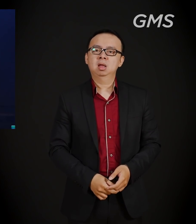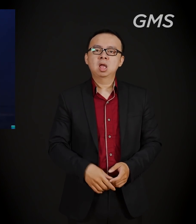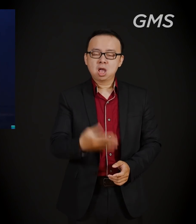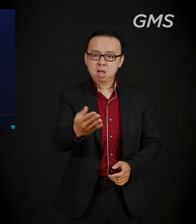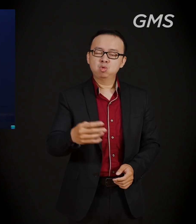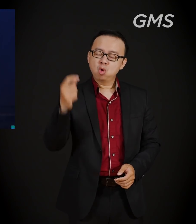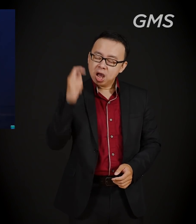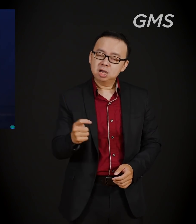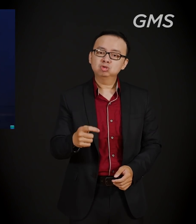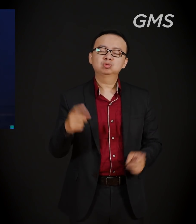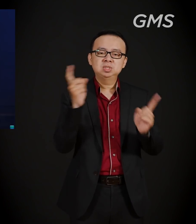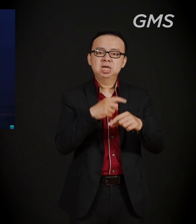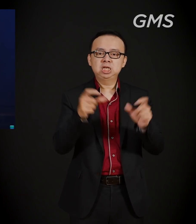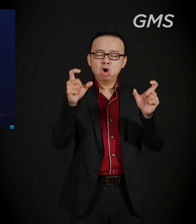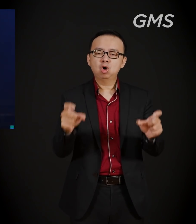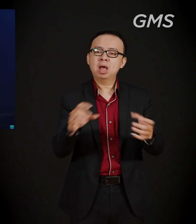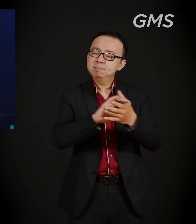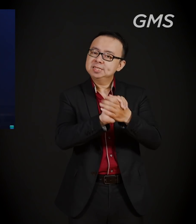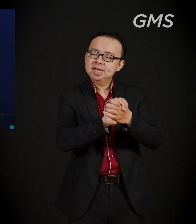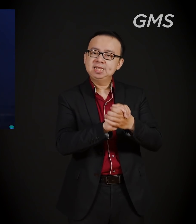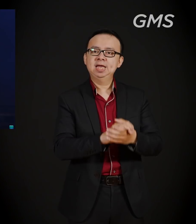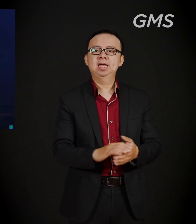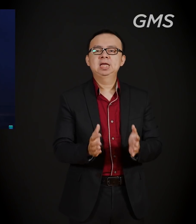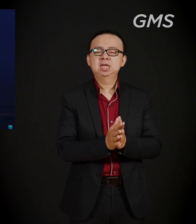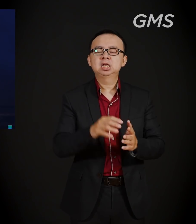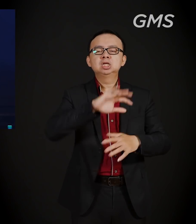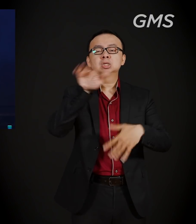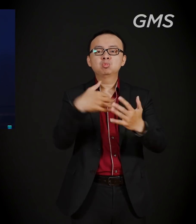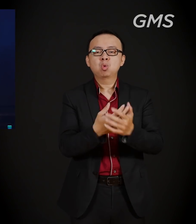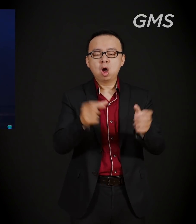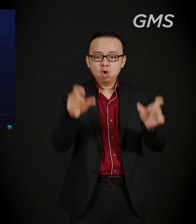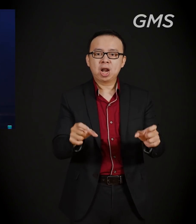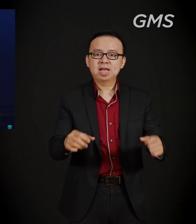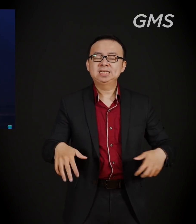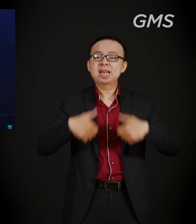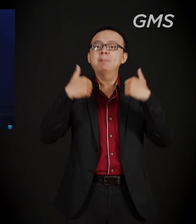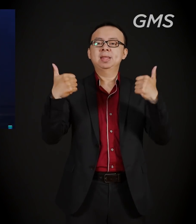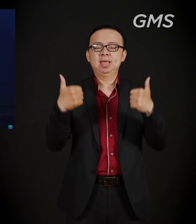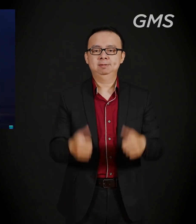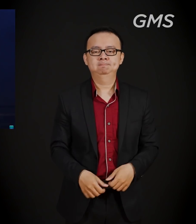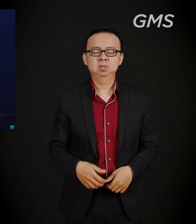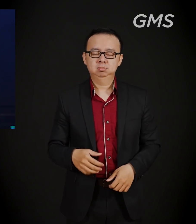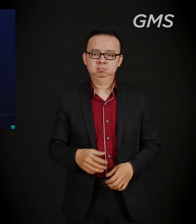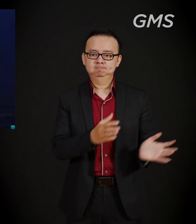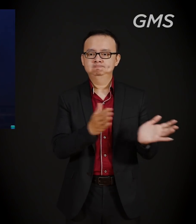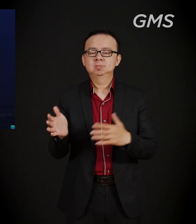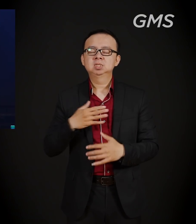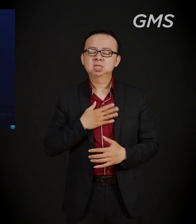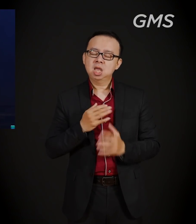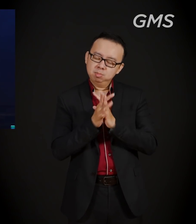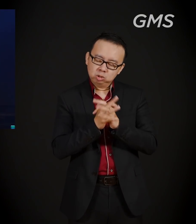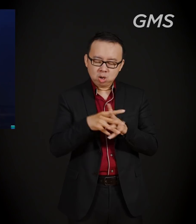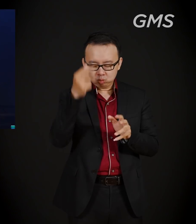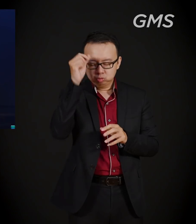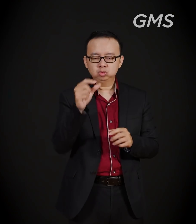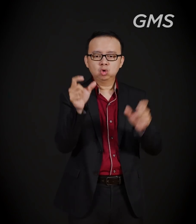percaya yang punya beban. Supaya lewat hidup orang lain diselamatkan. Hamba juga doa buat yang sakit Allah. Karena hamba percaya kesembuhanlah hak mutlak